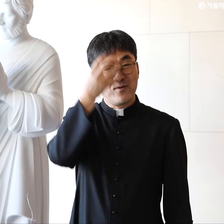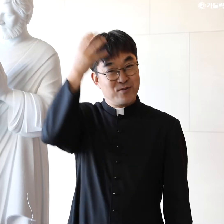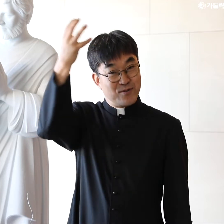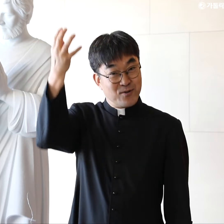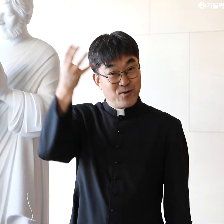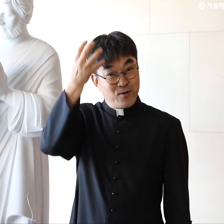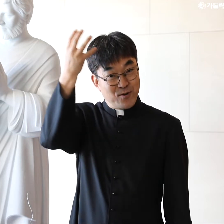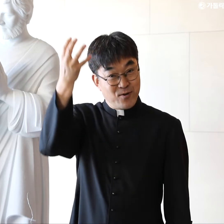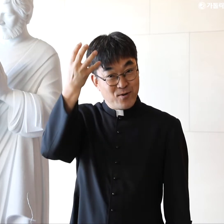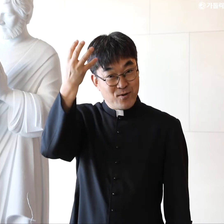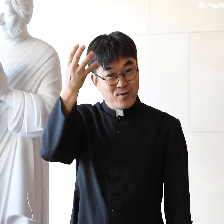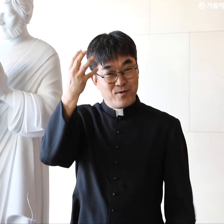성령의